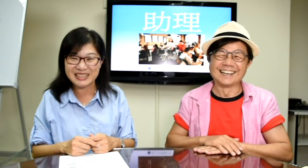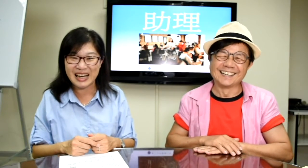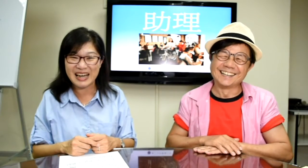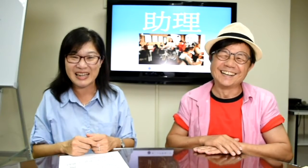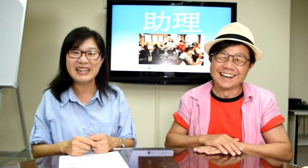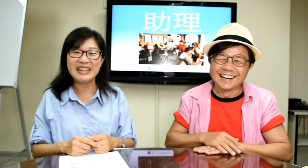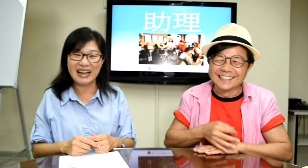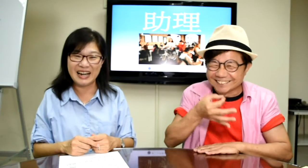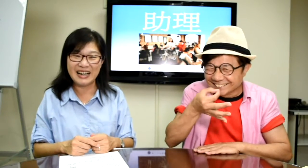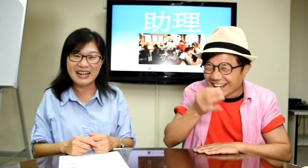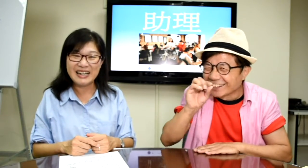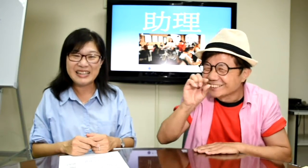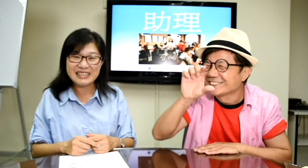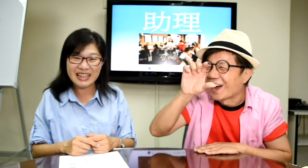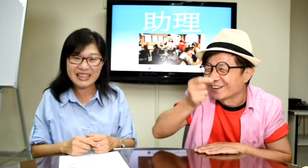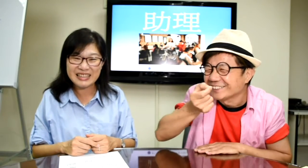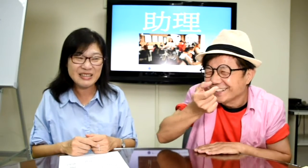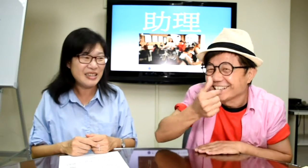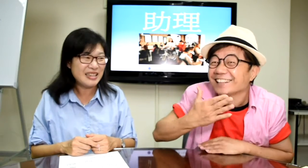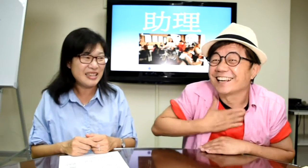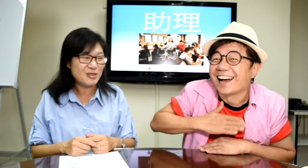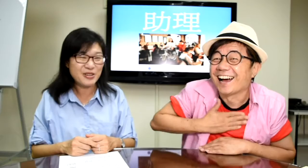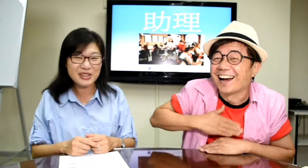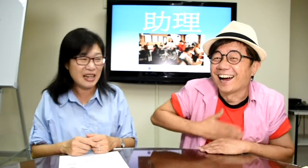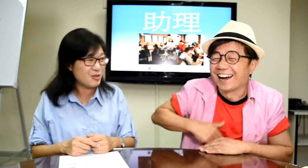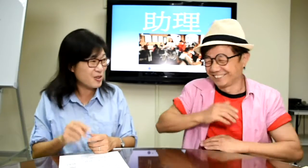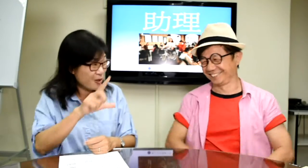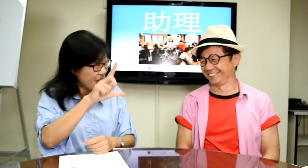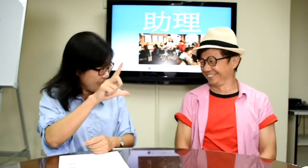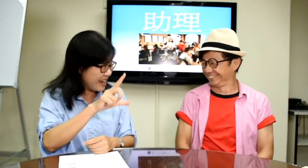差，钱多打多一点哦。